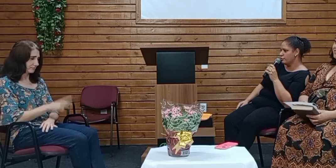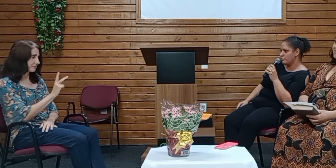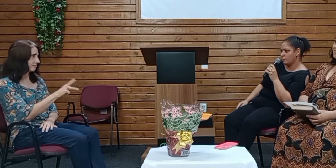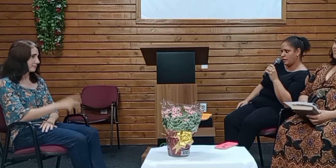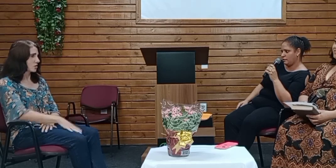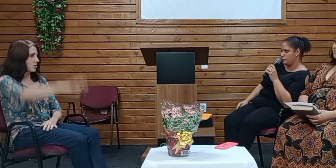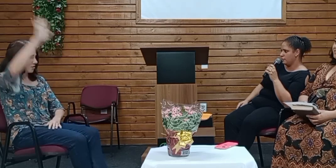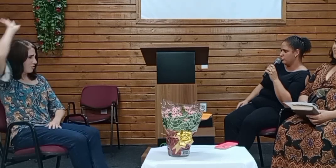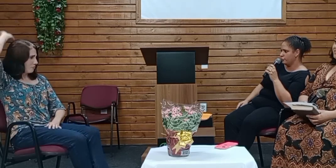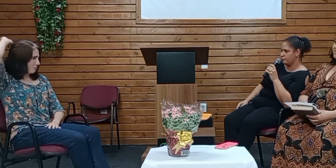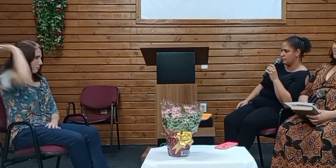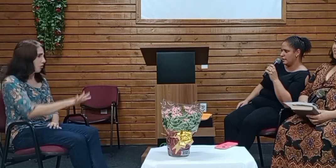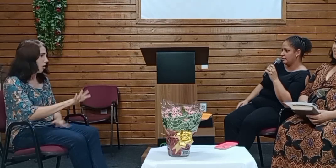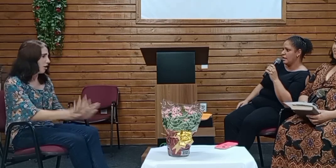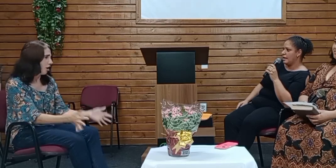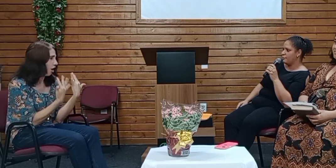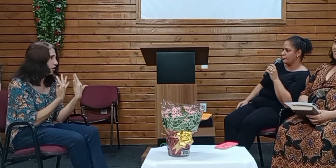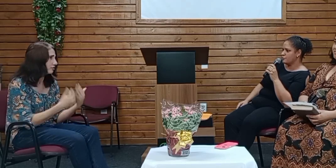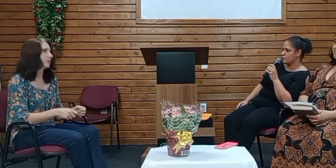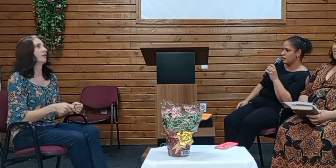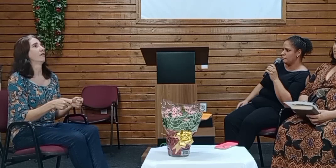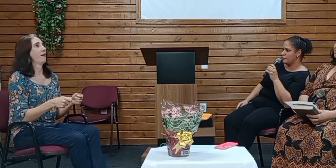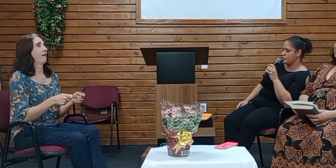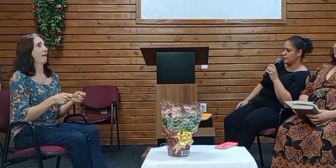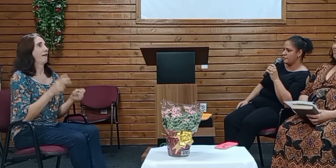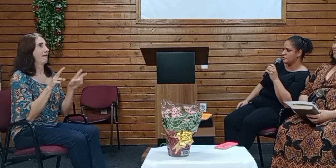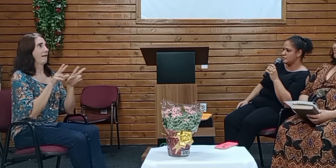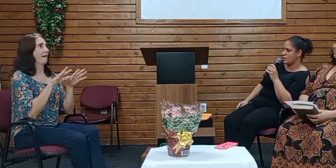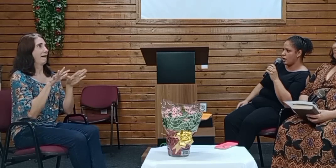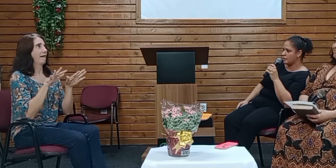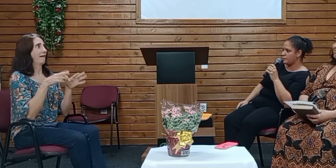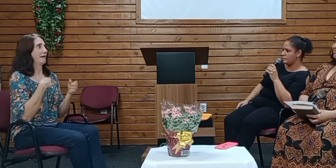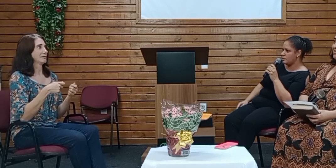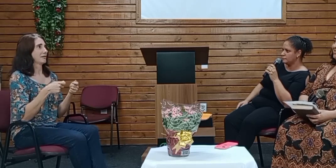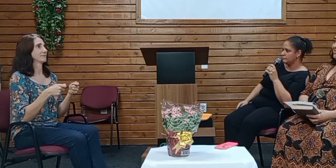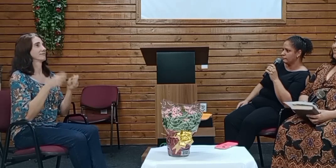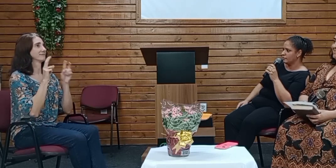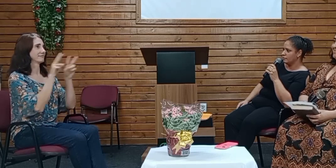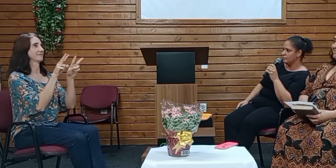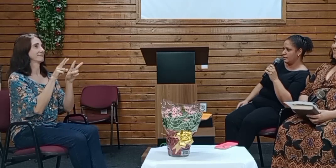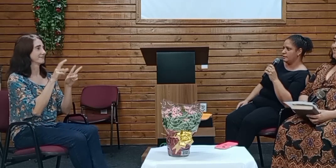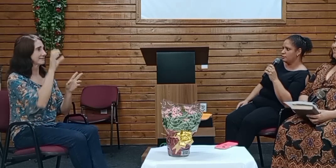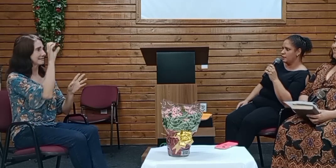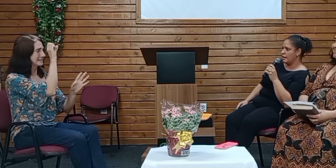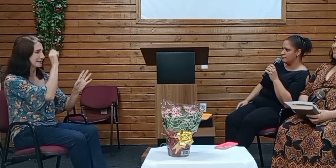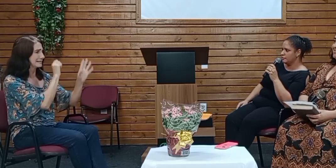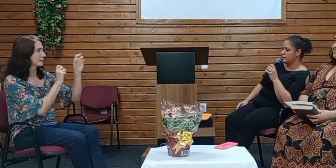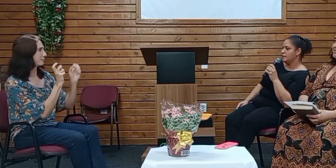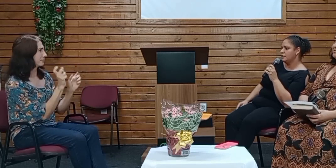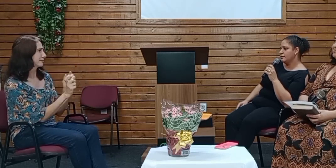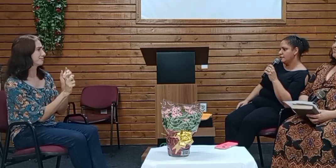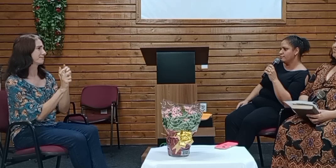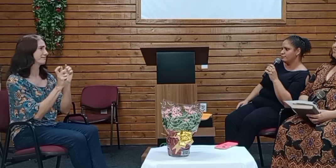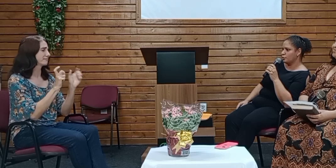muito envergonhada, eu tinha muito envergonhada. A professora batia na mesa e dizia, olha aqui pra mim. E aí eu olhava